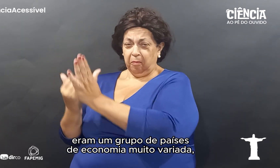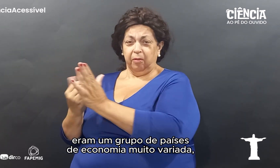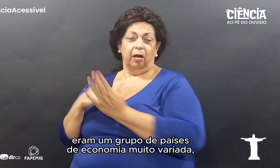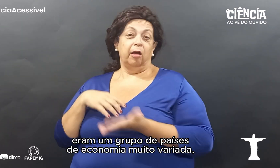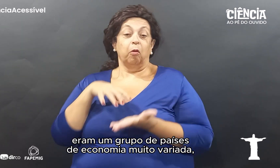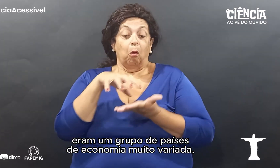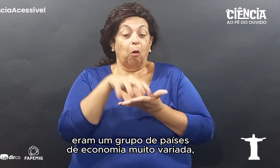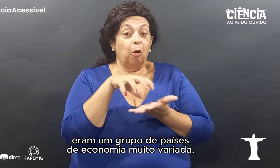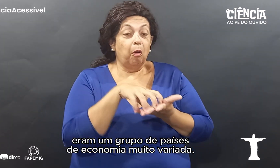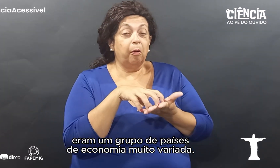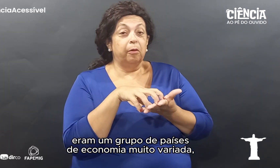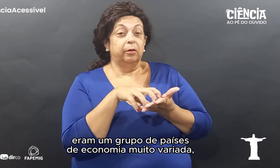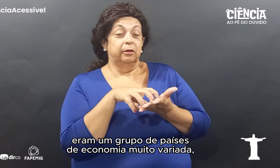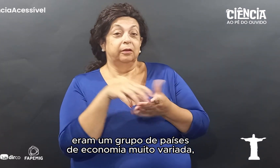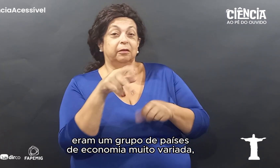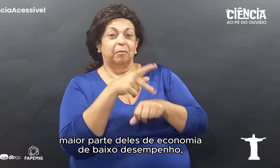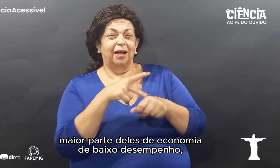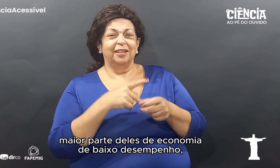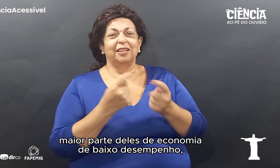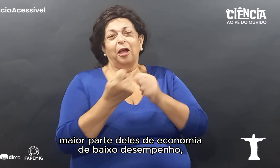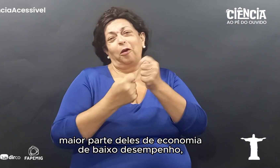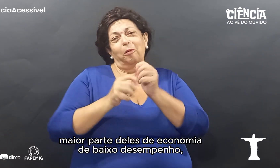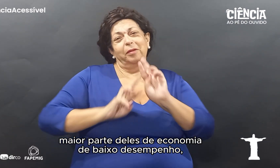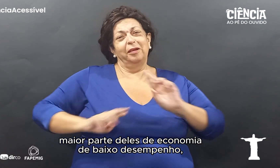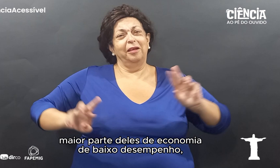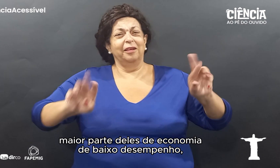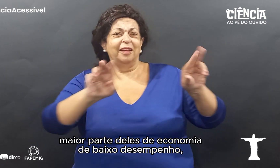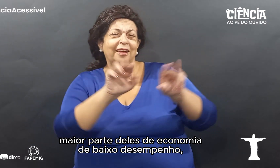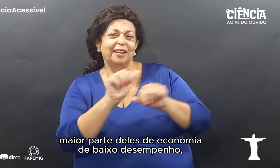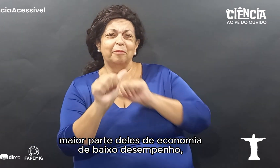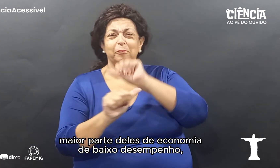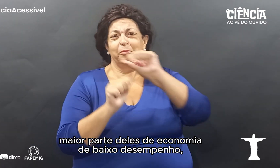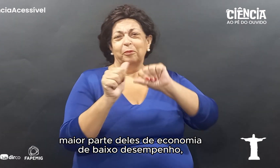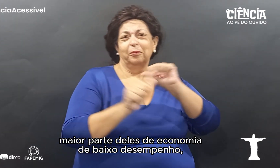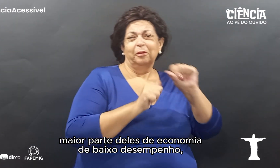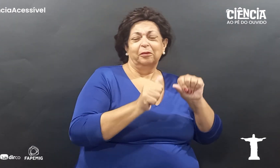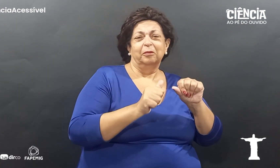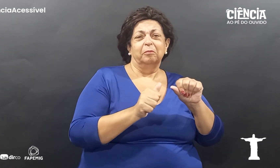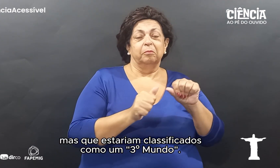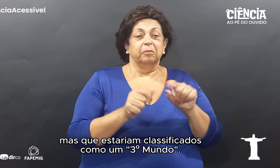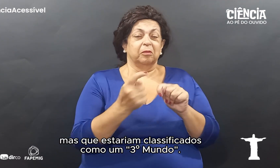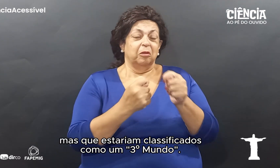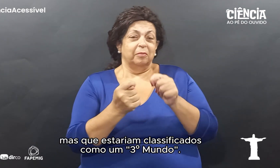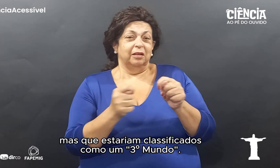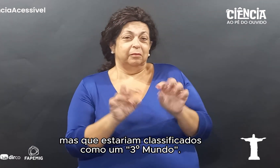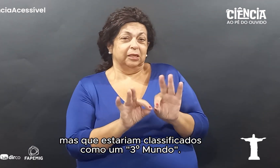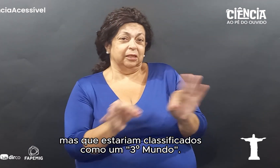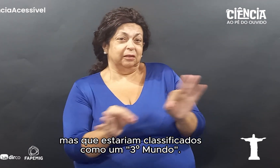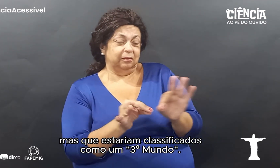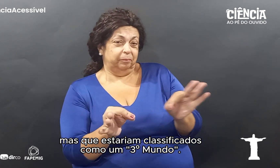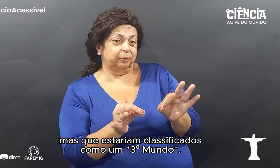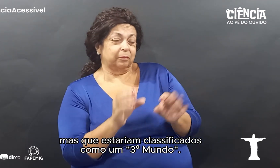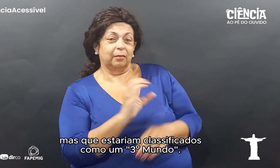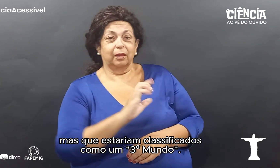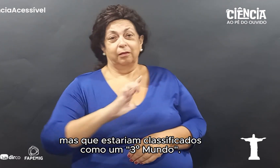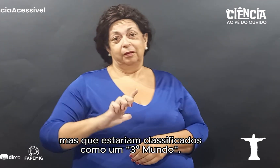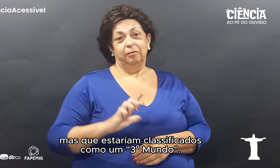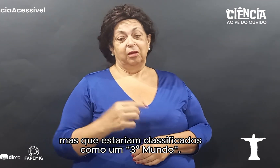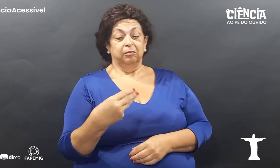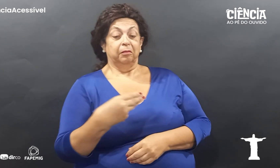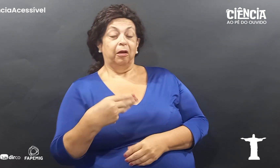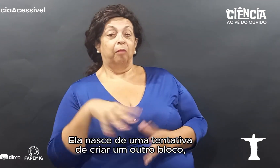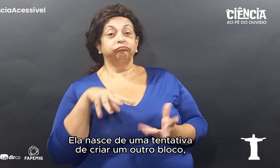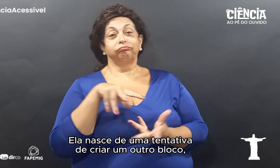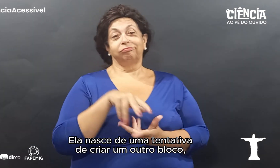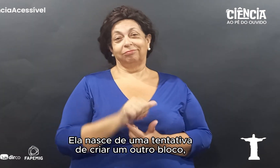de países de economia muito variada, a maior parte deles de economia de baixo desempenho, mas que estariam classificados aí como um terceiro